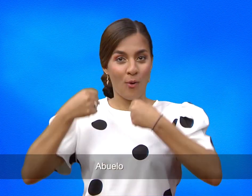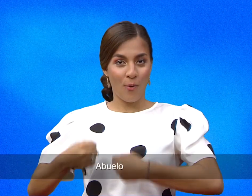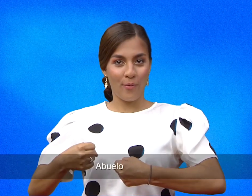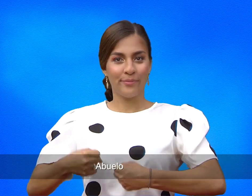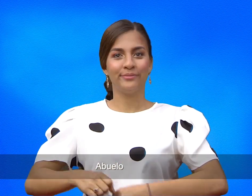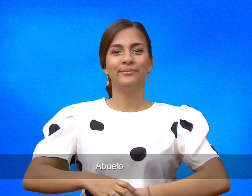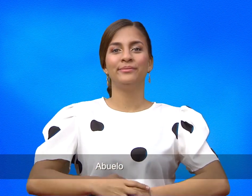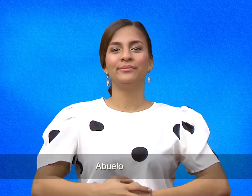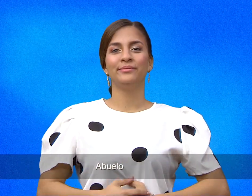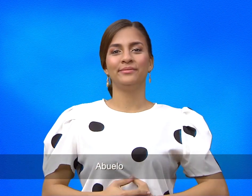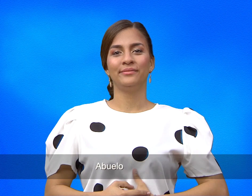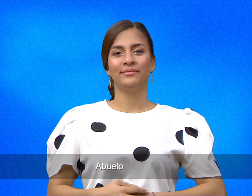Abuelo.